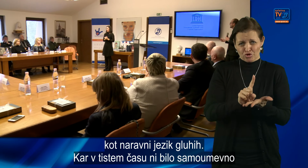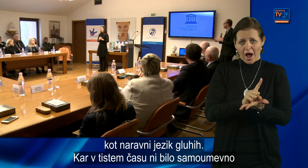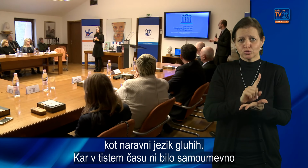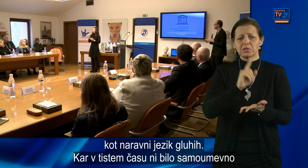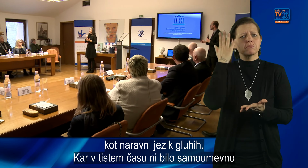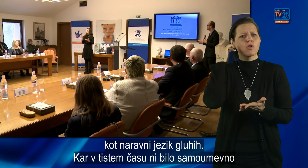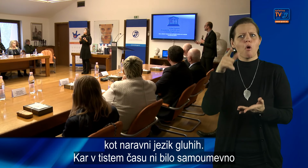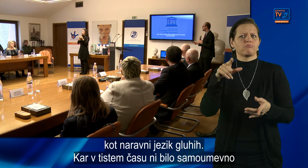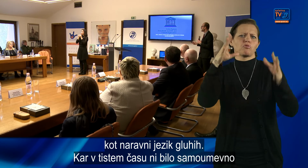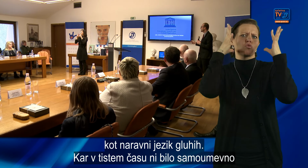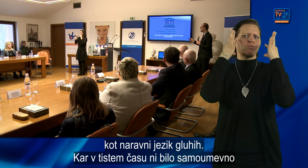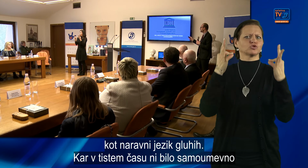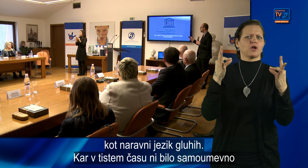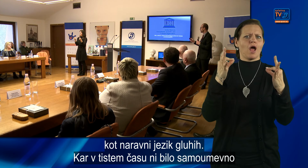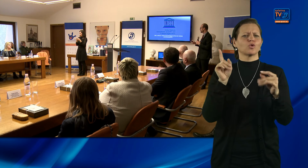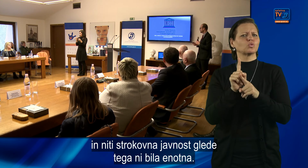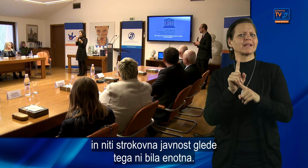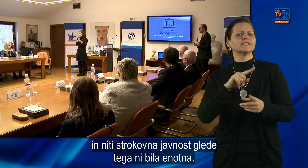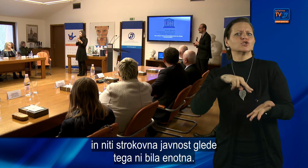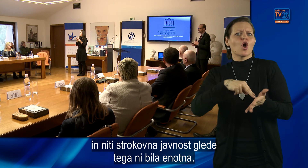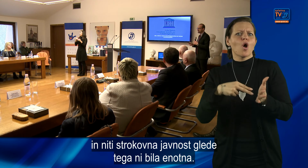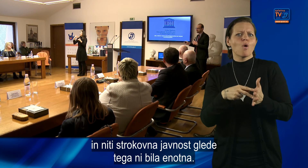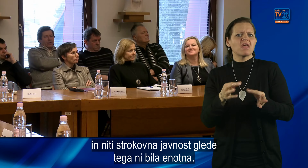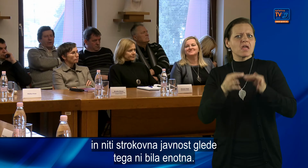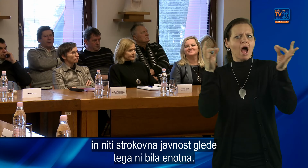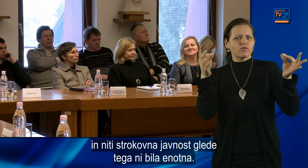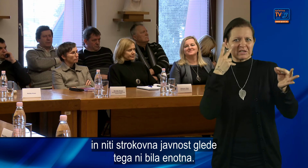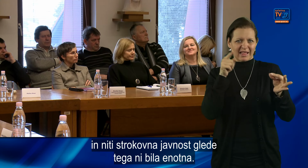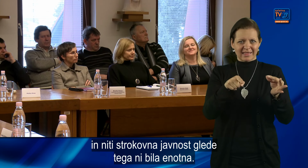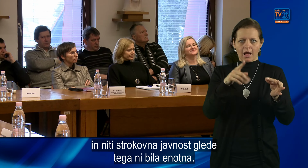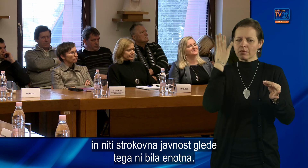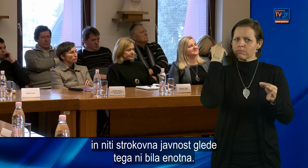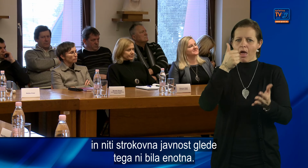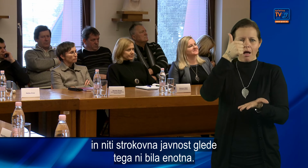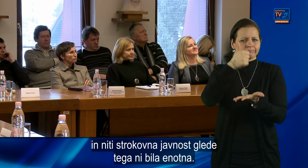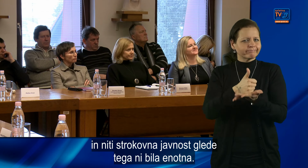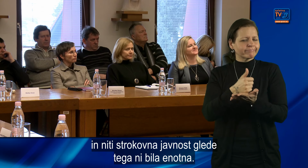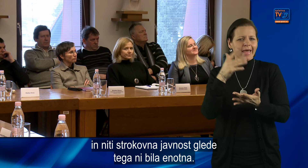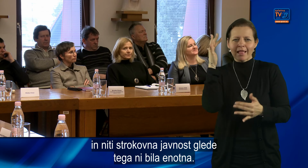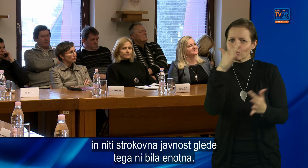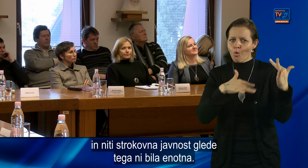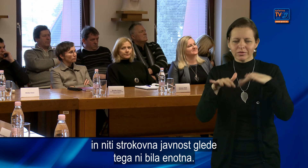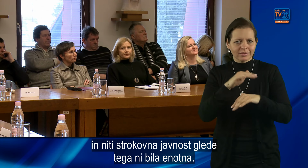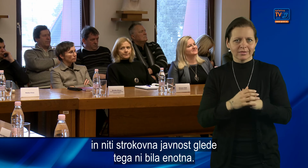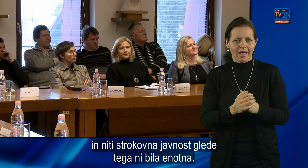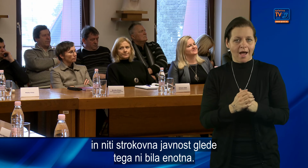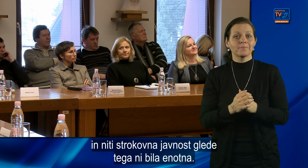času ni bilo samoumevno in niti strokovna javnost glede tega ni bila enotna.